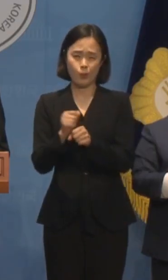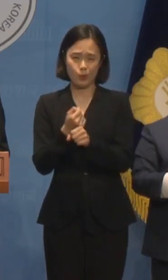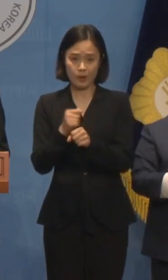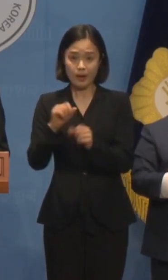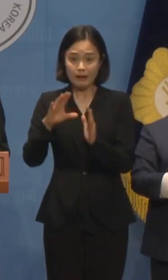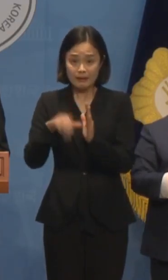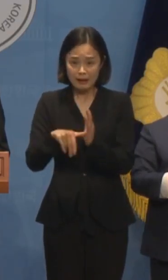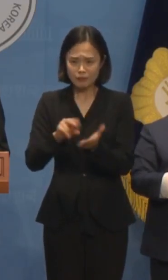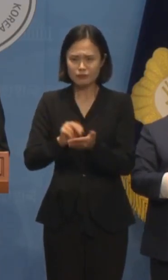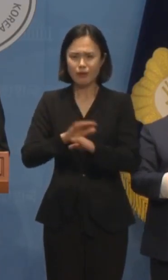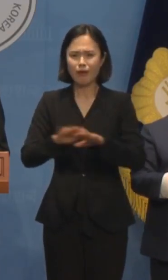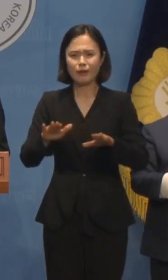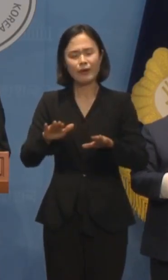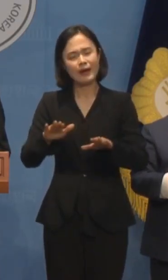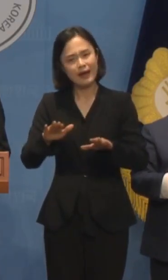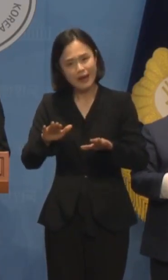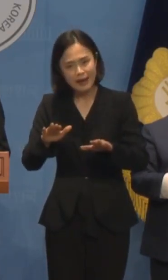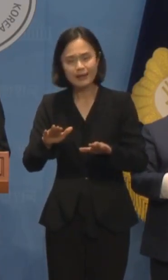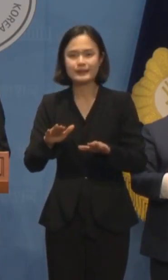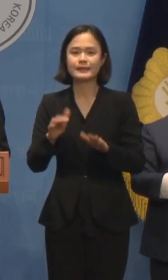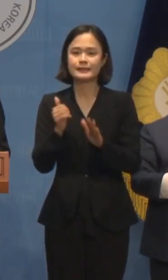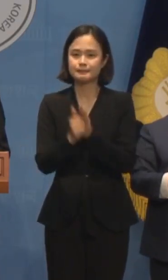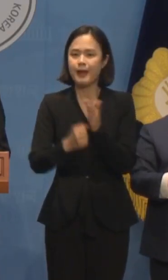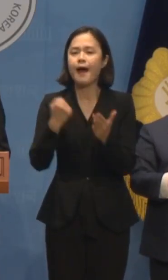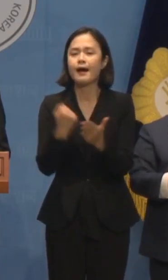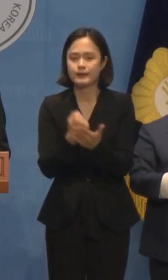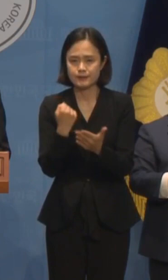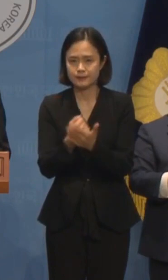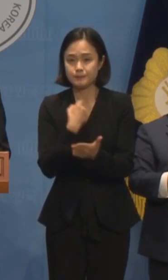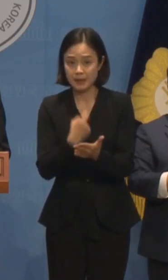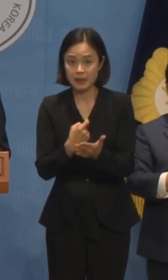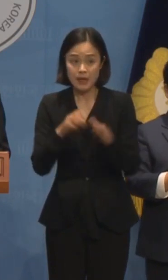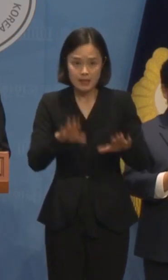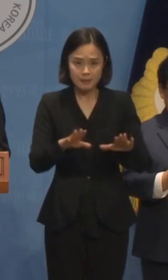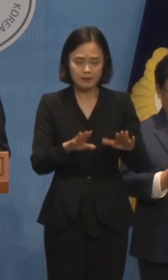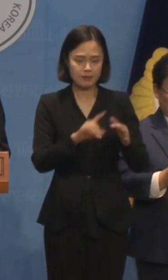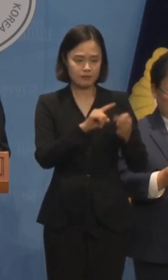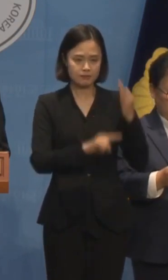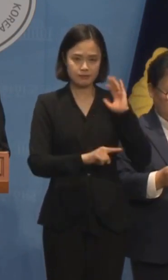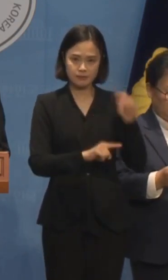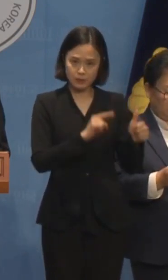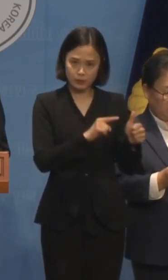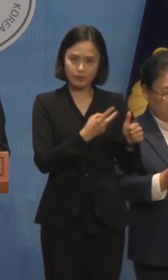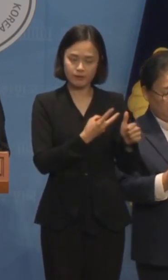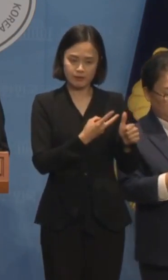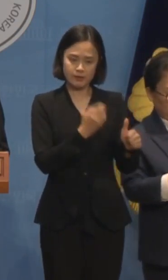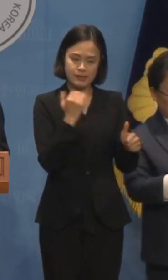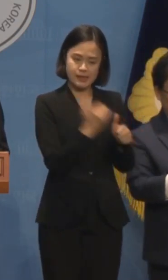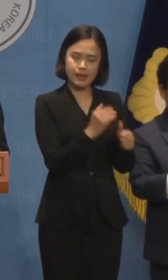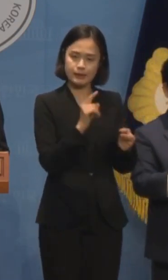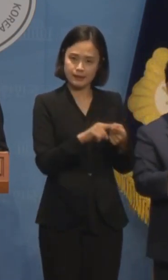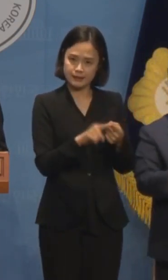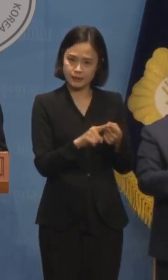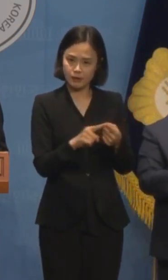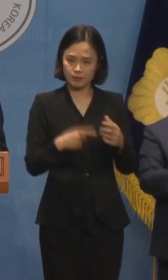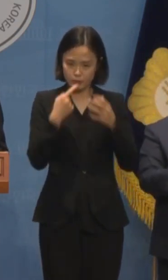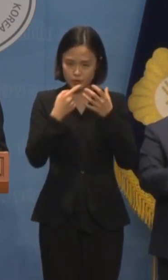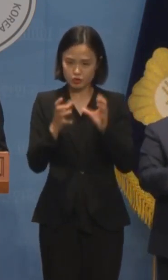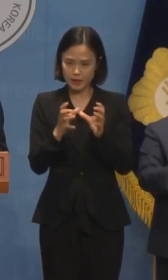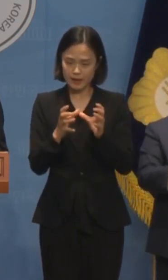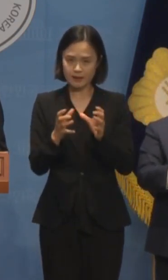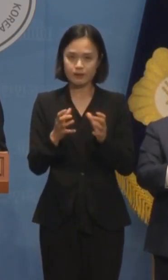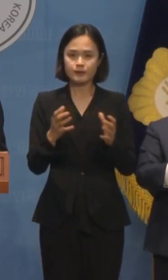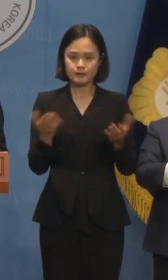불신을 돌파할 수 있는 힘이 생길 수 있습니다. 또한 국민의힘 입장에서는 탄핵을 2번 당한 정당으로 기록되는